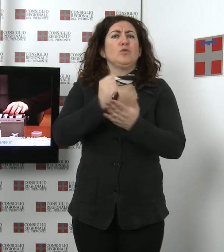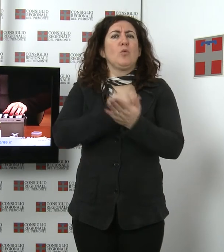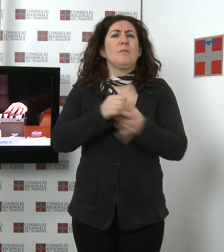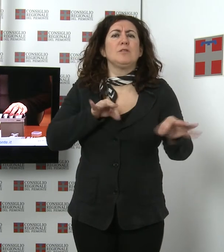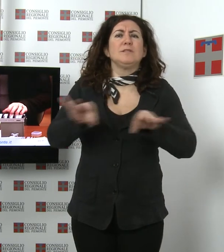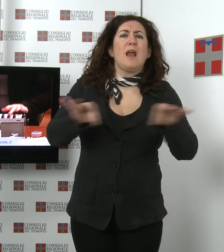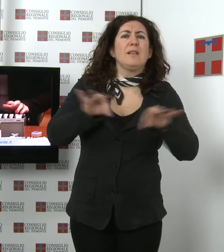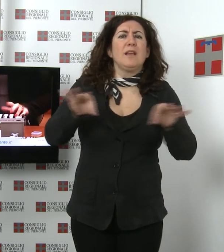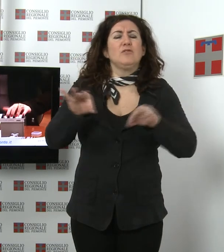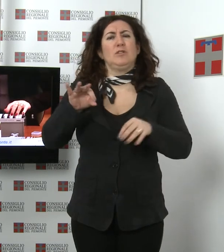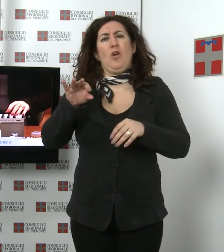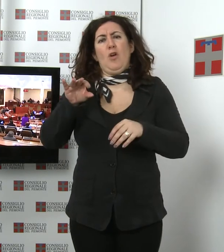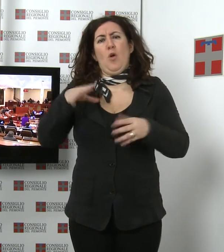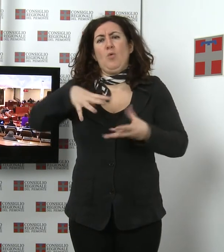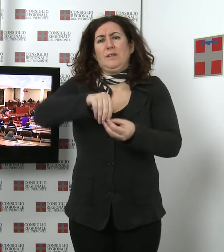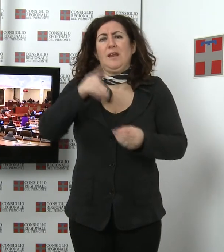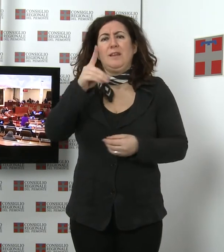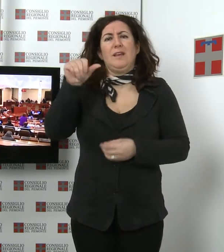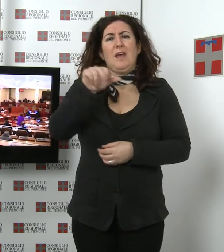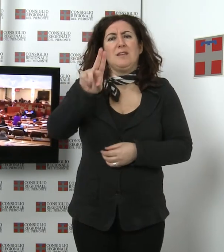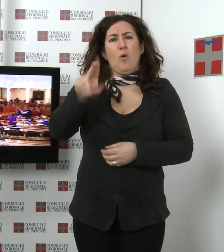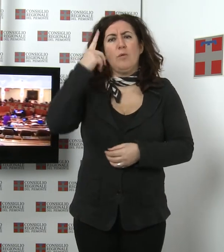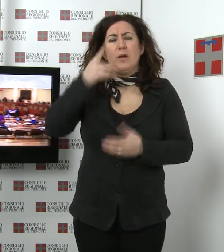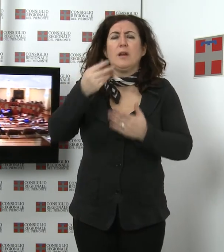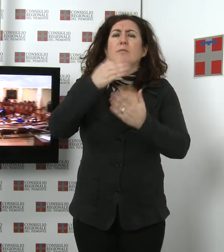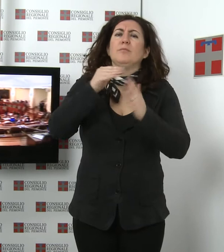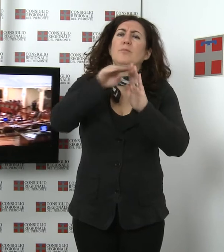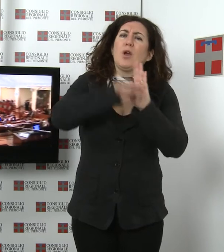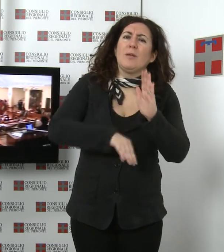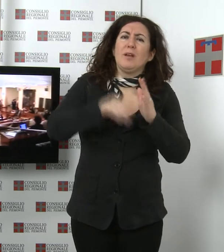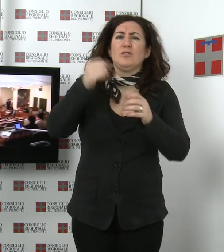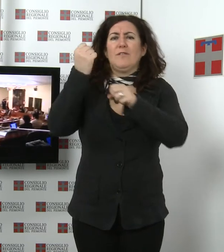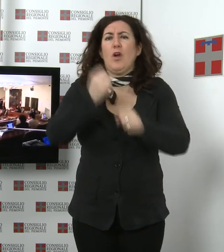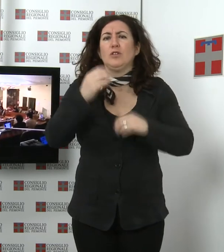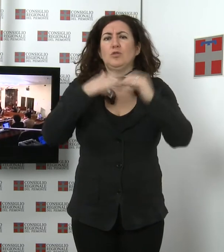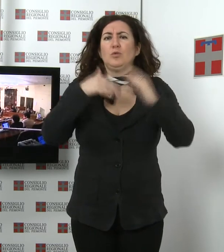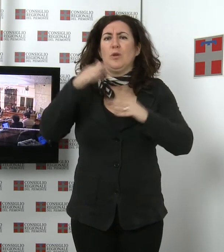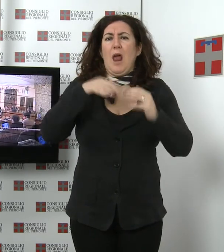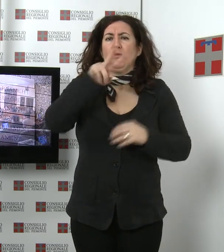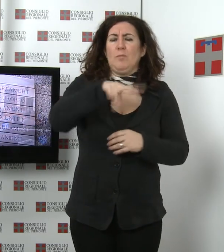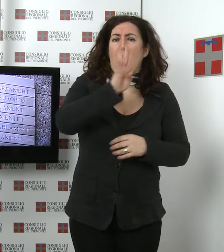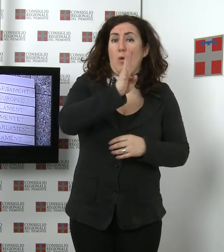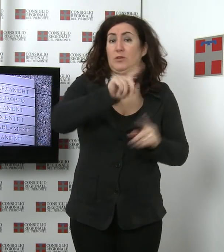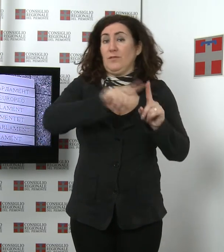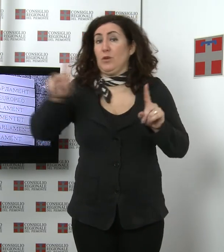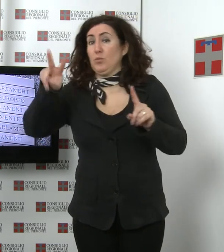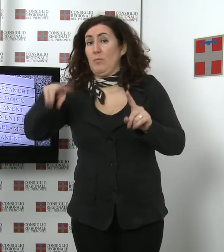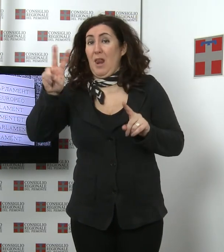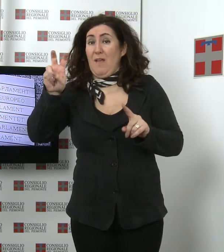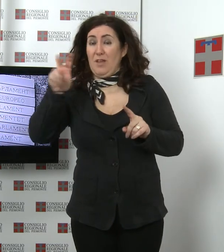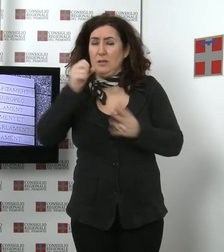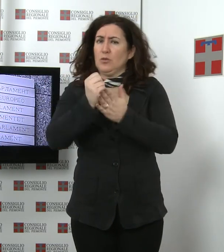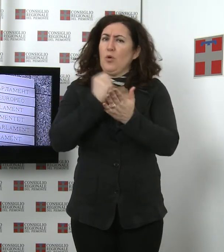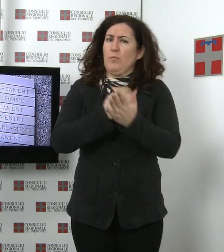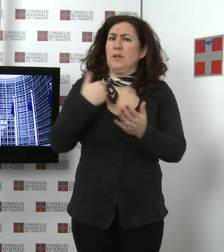strategico unitario DSU per la programmazione dei fondi strutturali europei 2014-2020. Il documento recepisce le linee